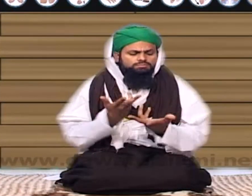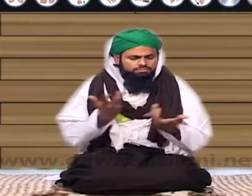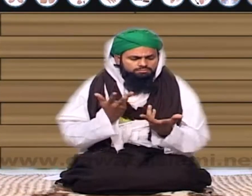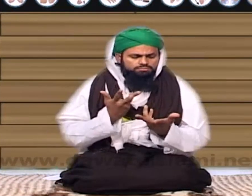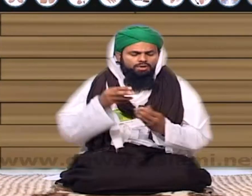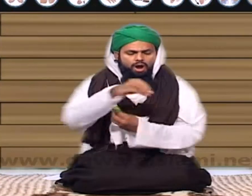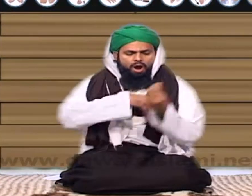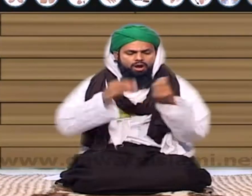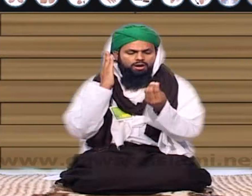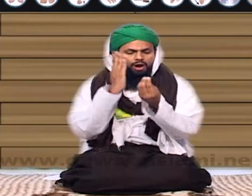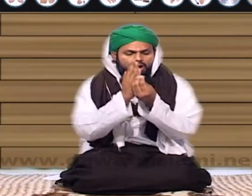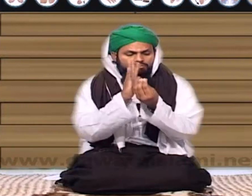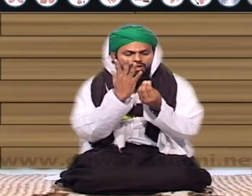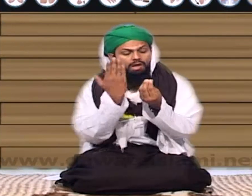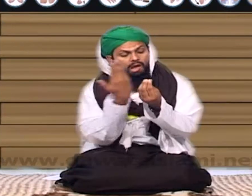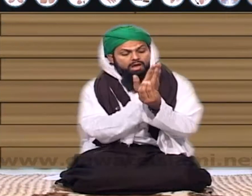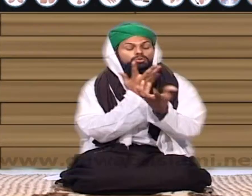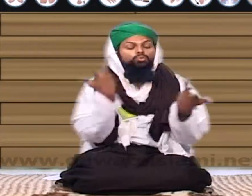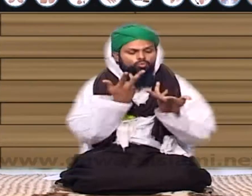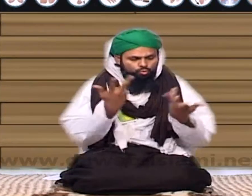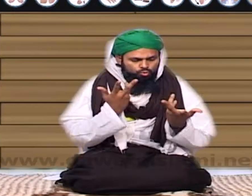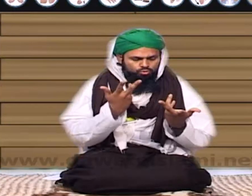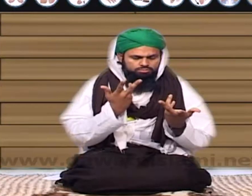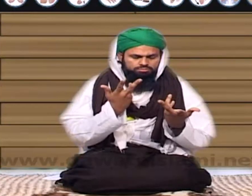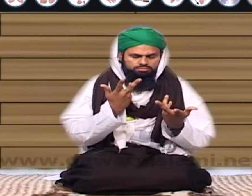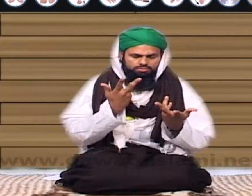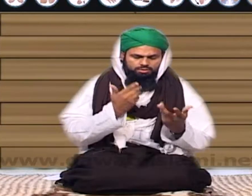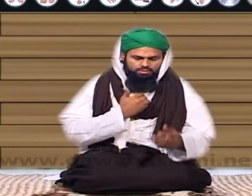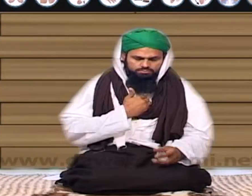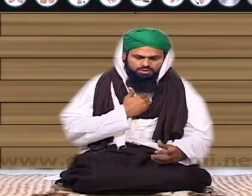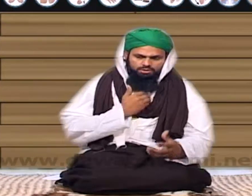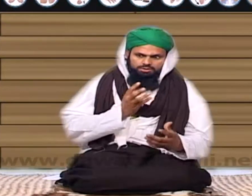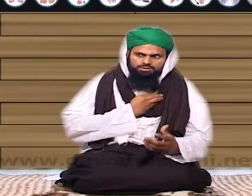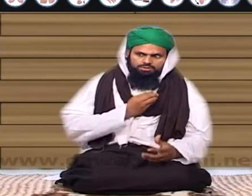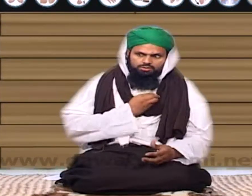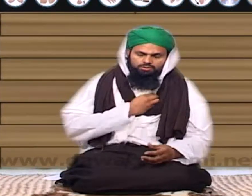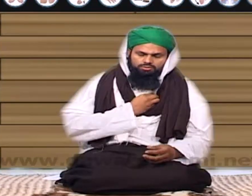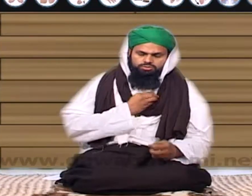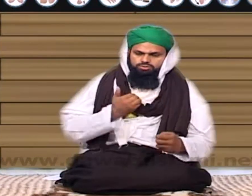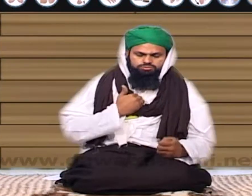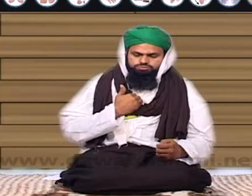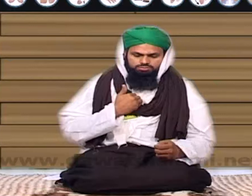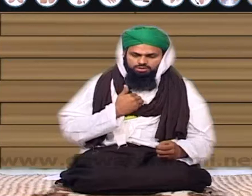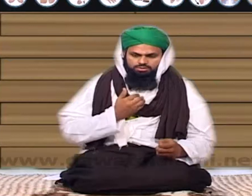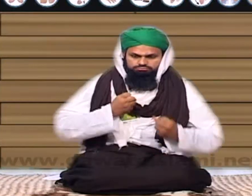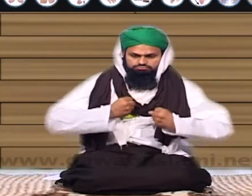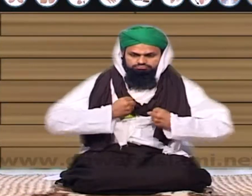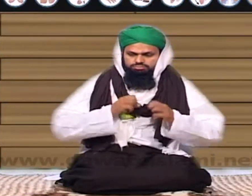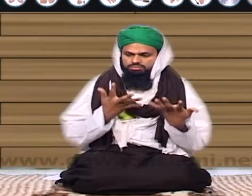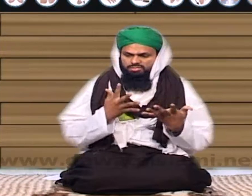سے کیوں پھر گیا، تو کیوں اس عذاب میں گرفتار ہوا؟ تو میں نے اس انجانی آواز سے کہا کہ مجھ میں اتنی سخت ہی